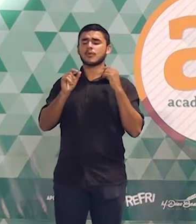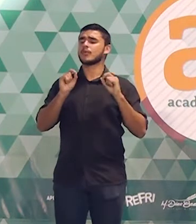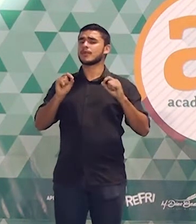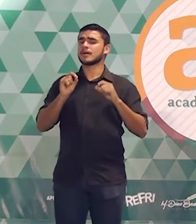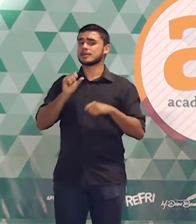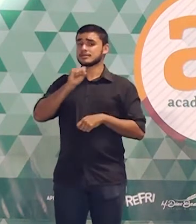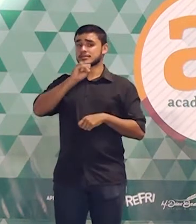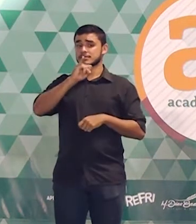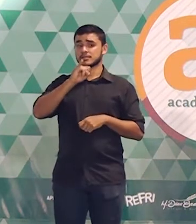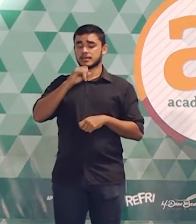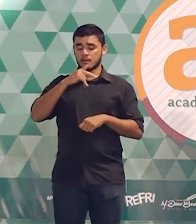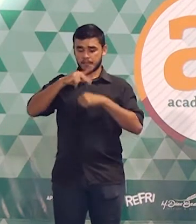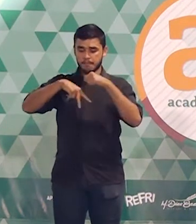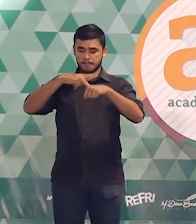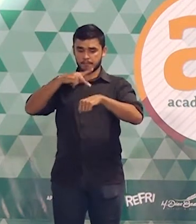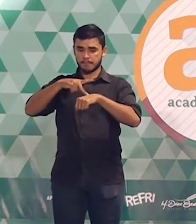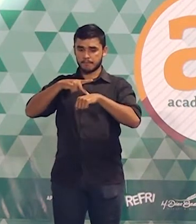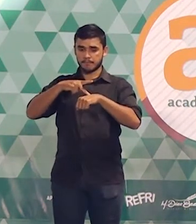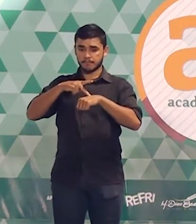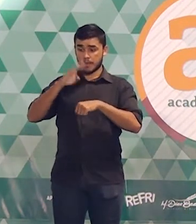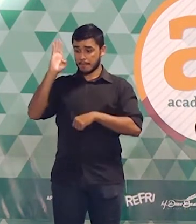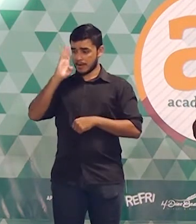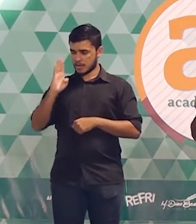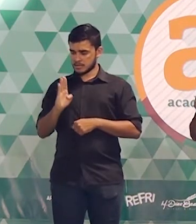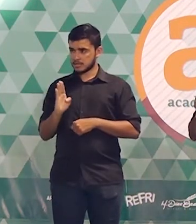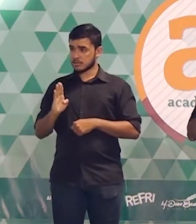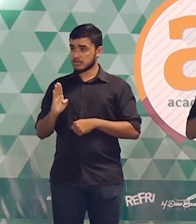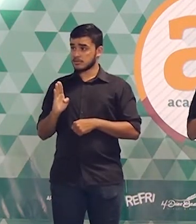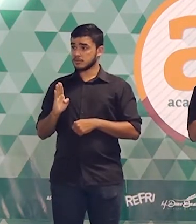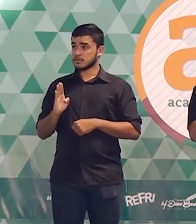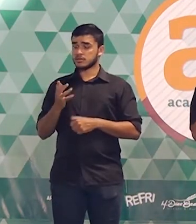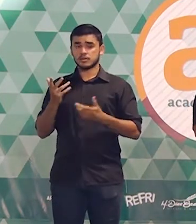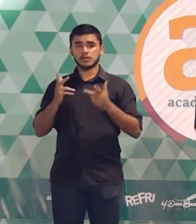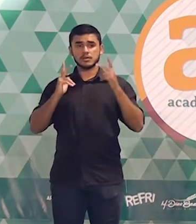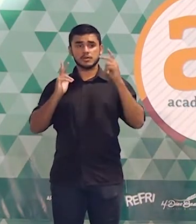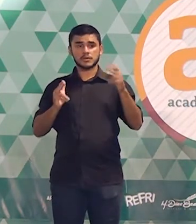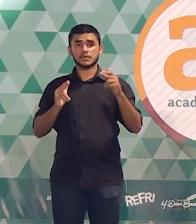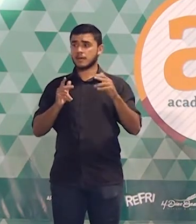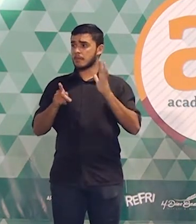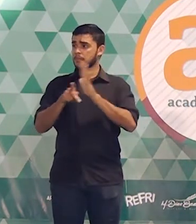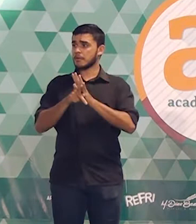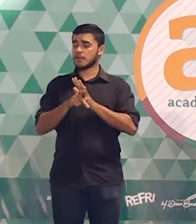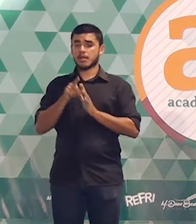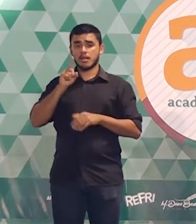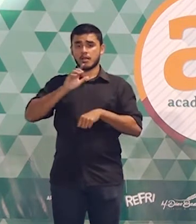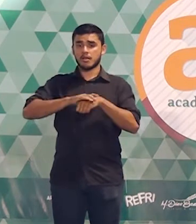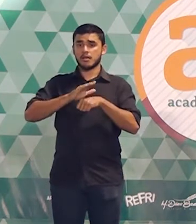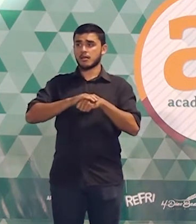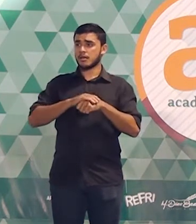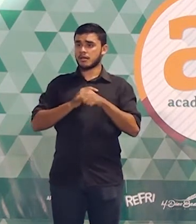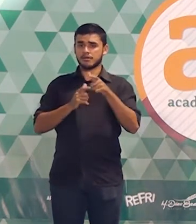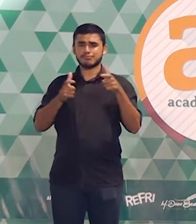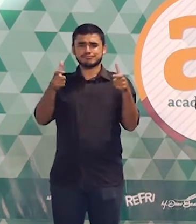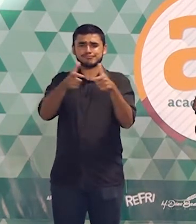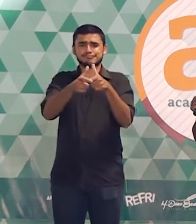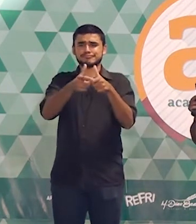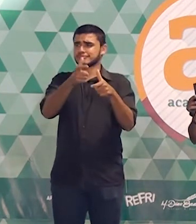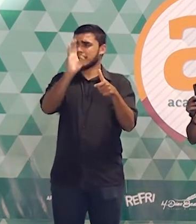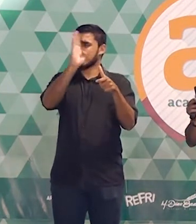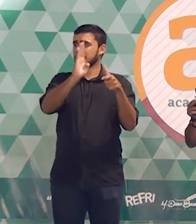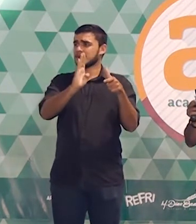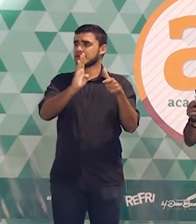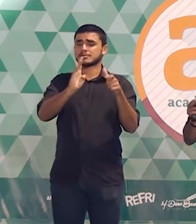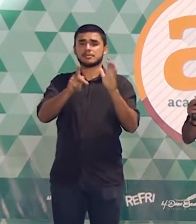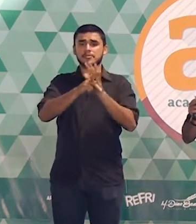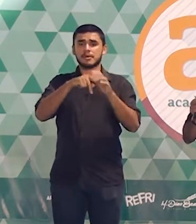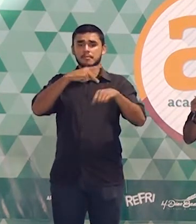realidade, um país continental como o nosso, se expressar exatamente da mesma forma que um país microscópico europeu como